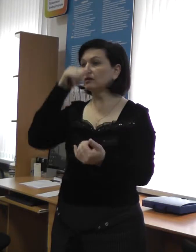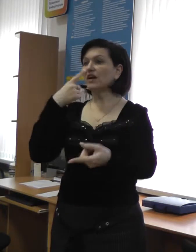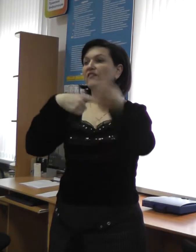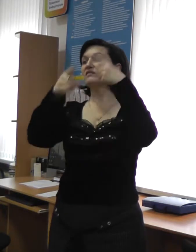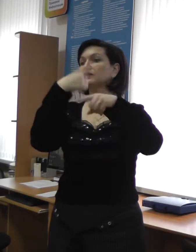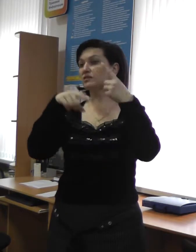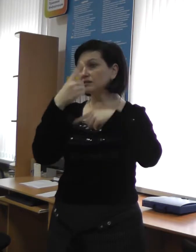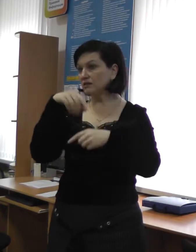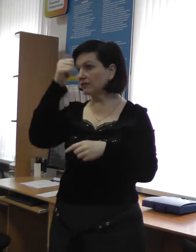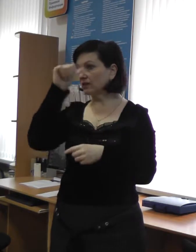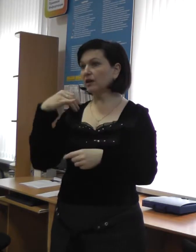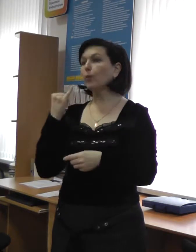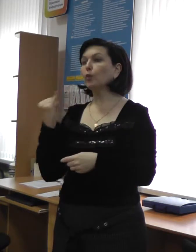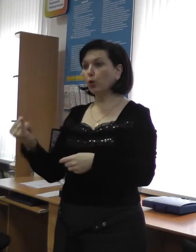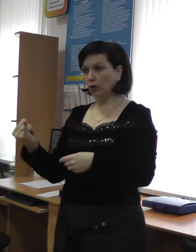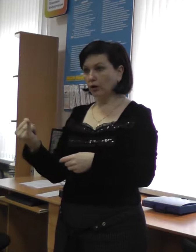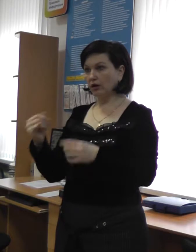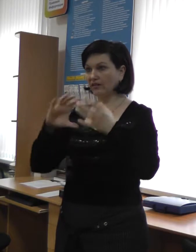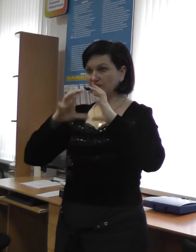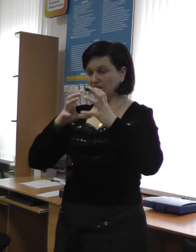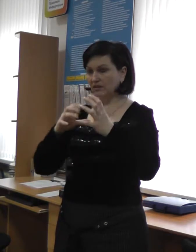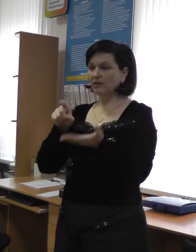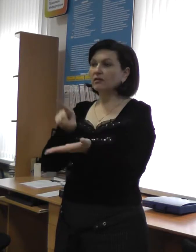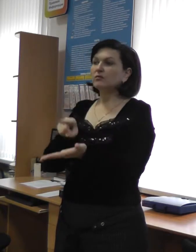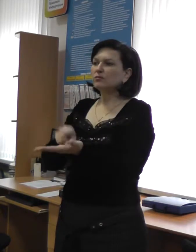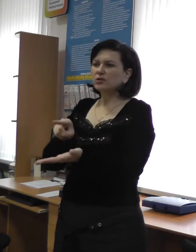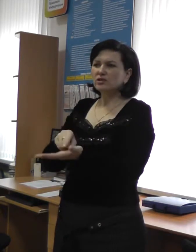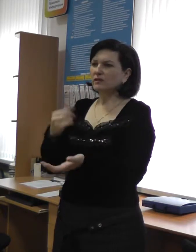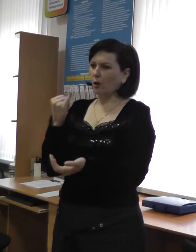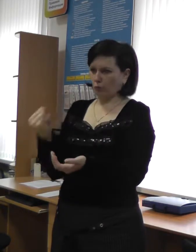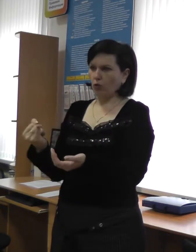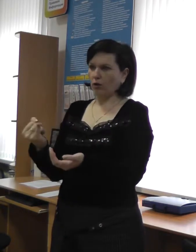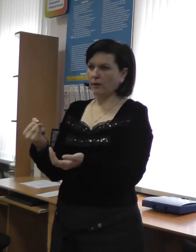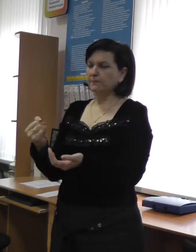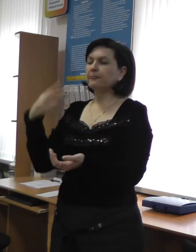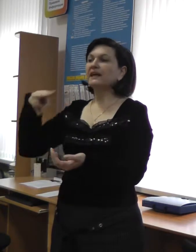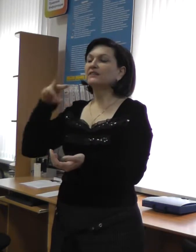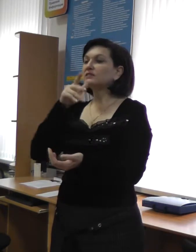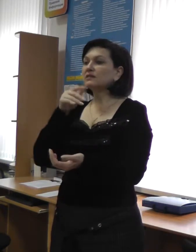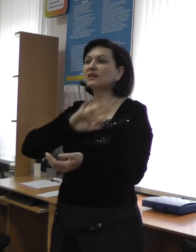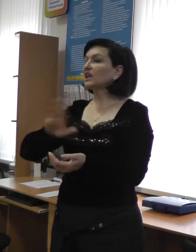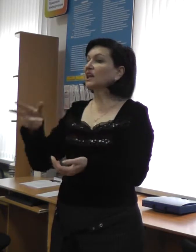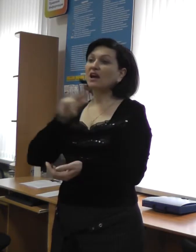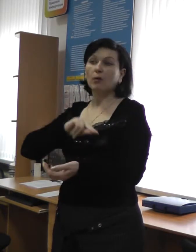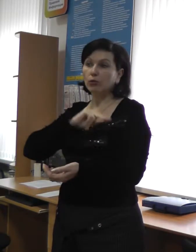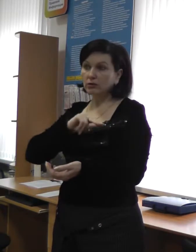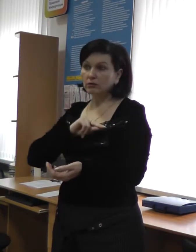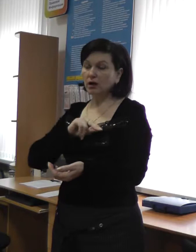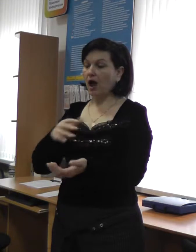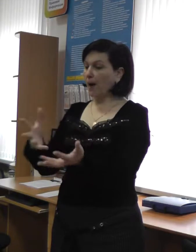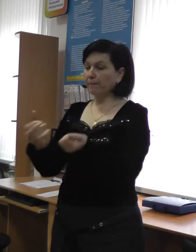не сильно здорово. Возвращаются в связи с пенсионной реформой. Если ты 20 лет там не работал, то ты ничего и